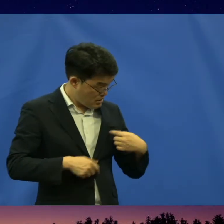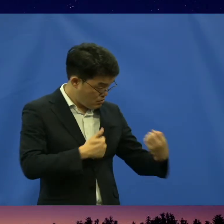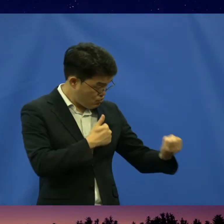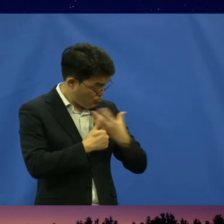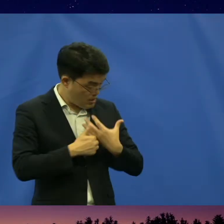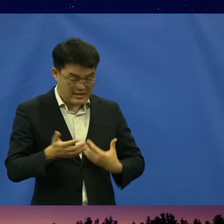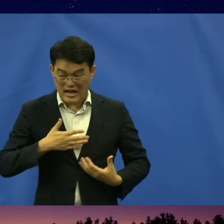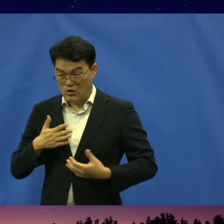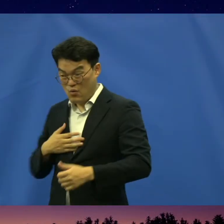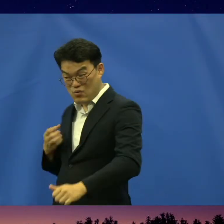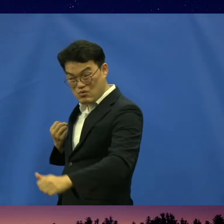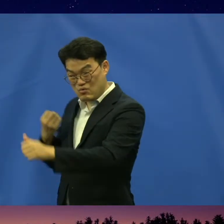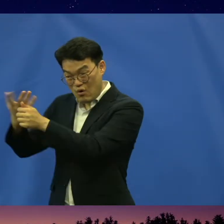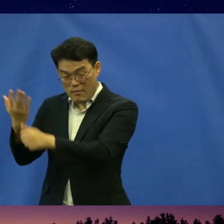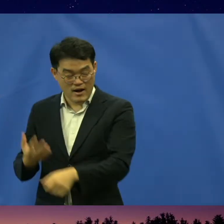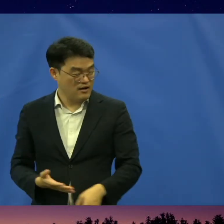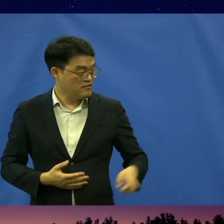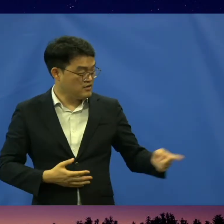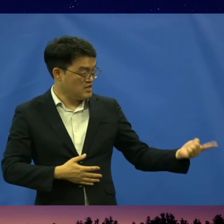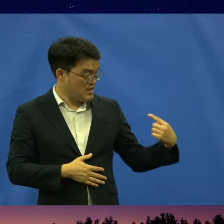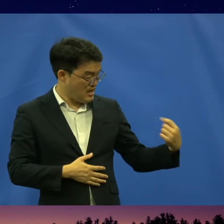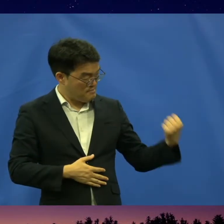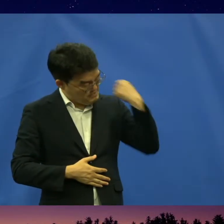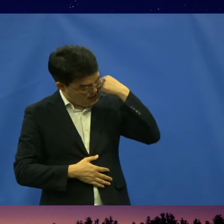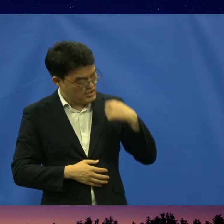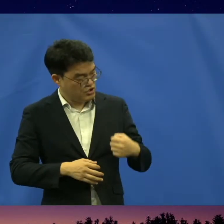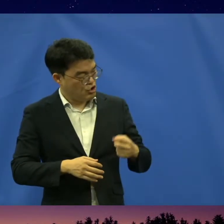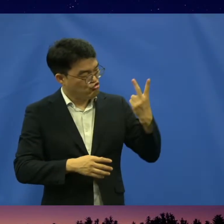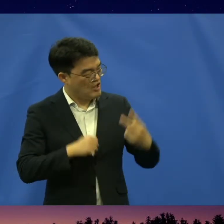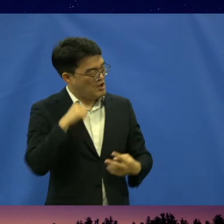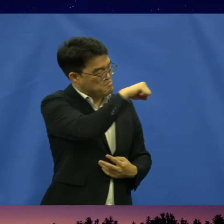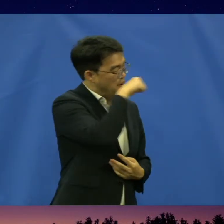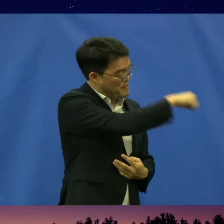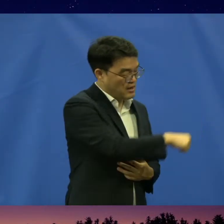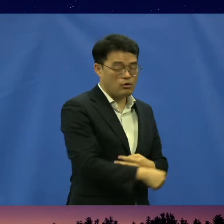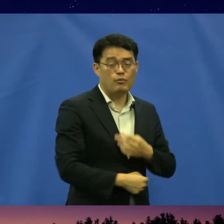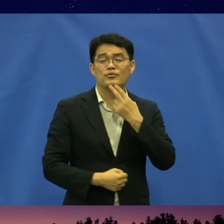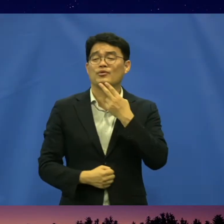맞대응하지 않아요. 일일이 맞대응하셨다면 주님은 십자가까지 갈 수 없어요.